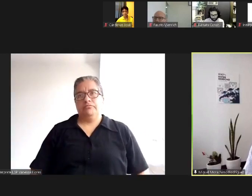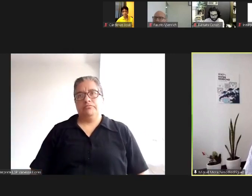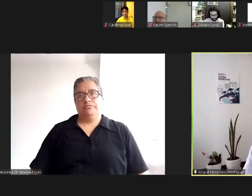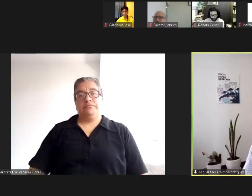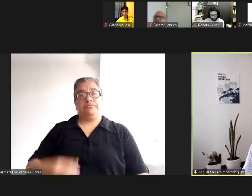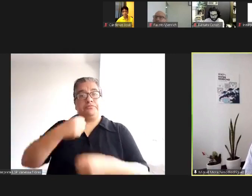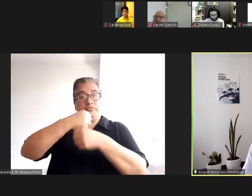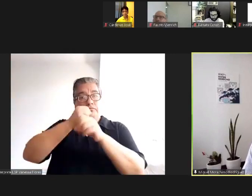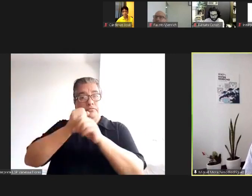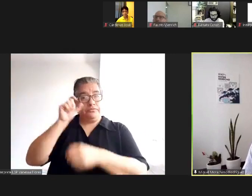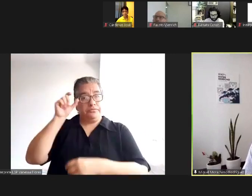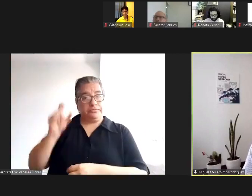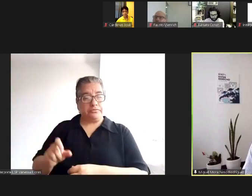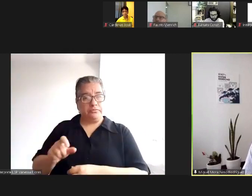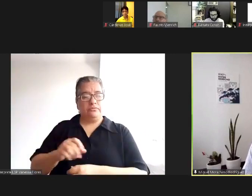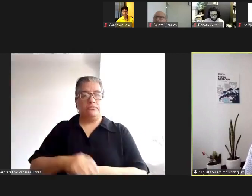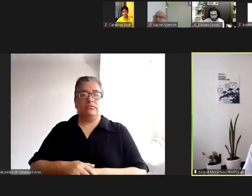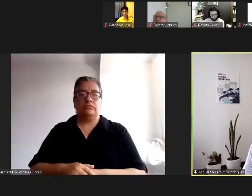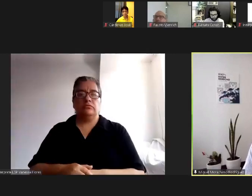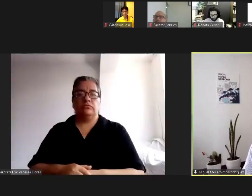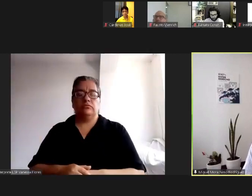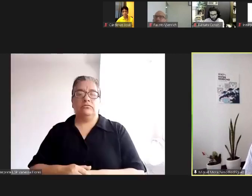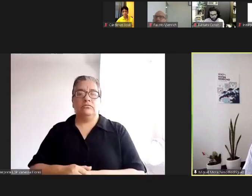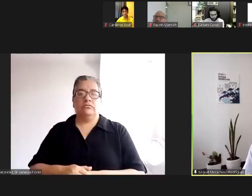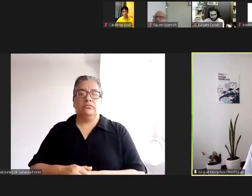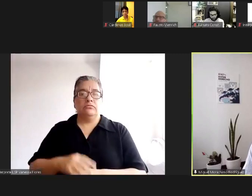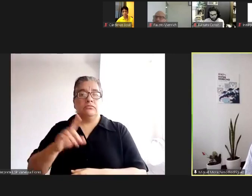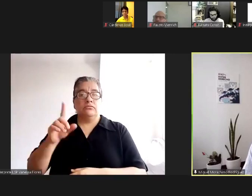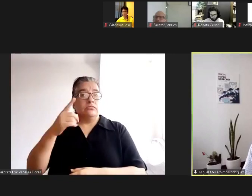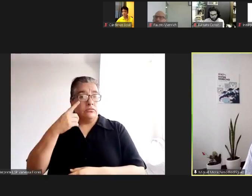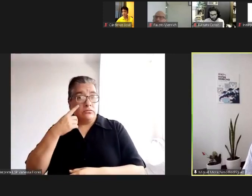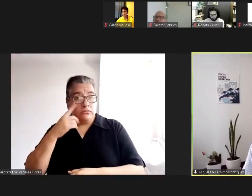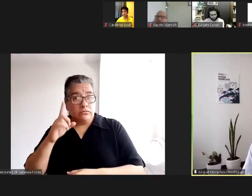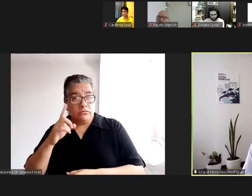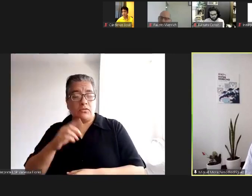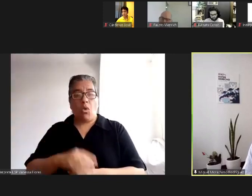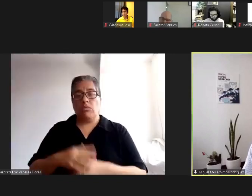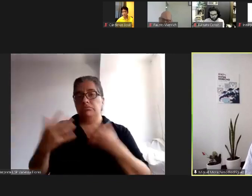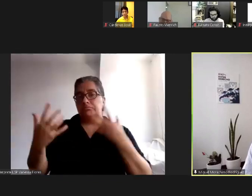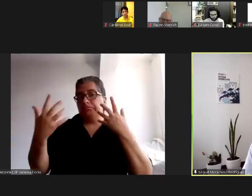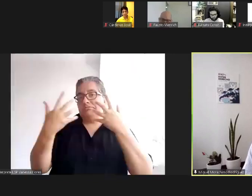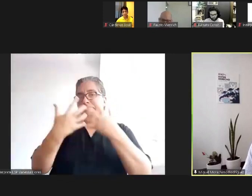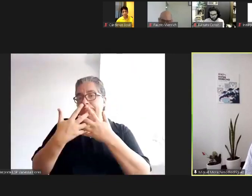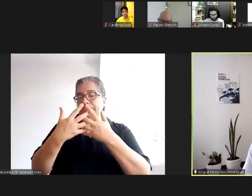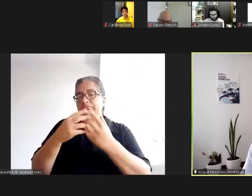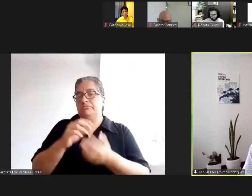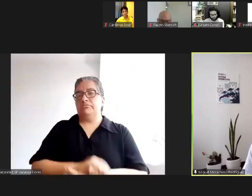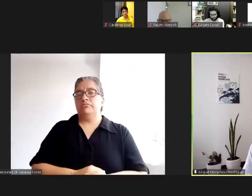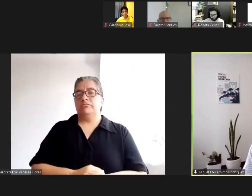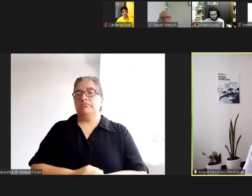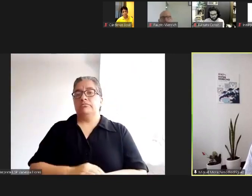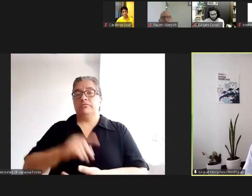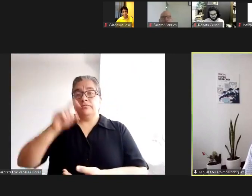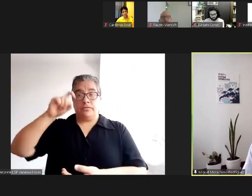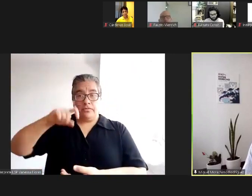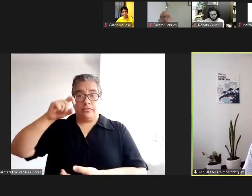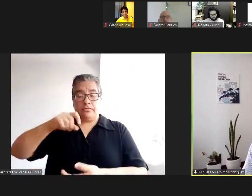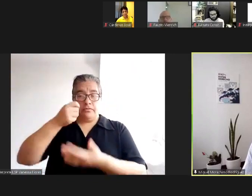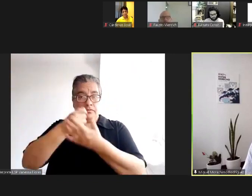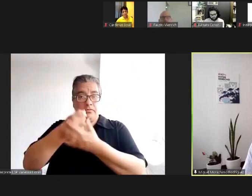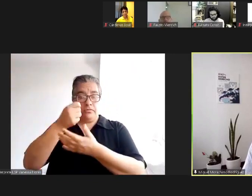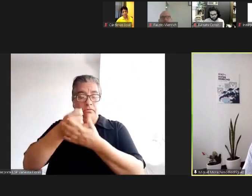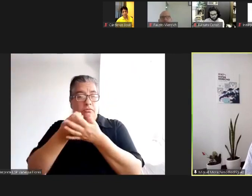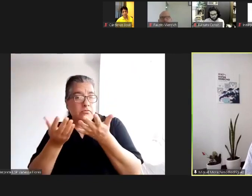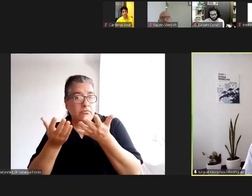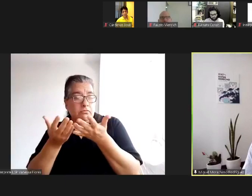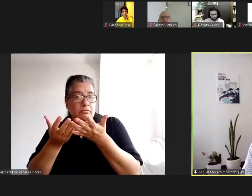los creadores, ya sea por desconocimiento o por apatía, es necesario que se compren el pleito de la